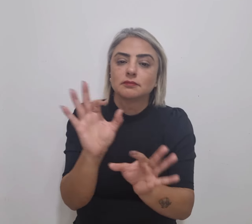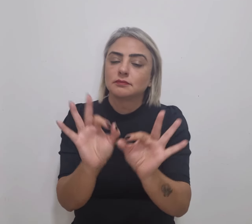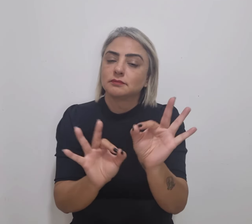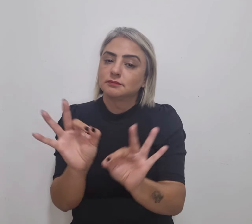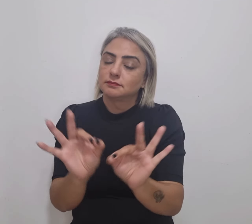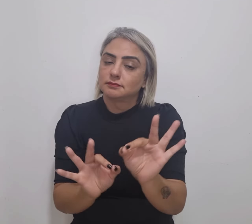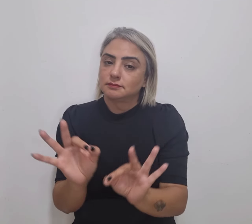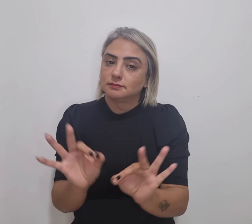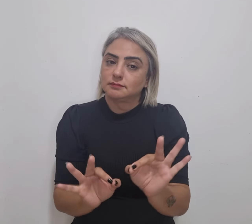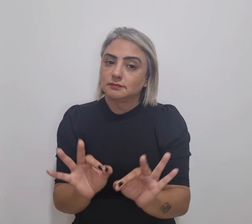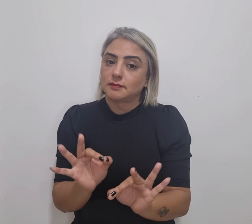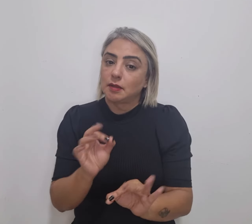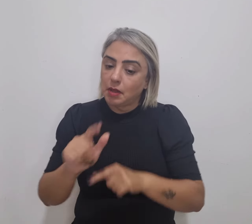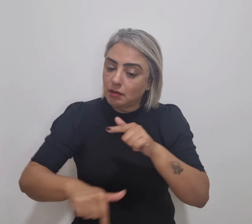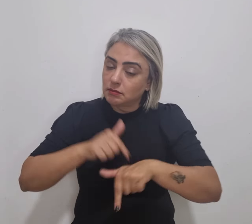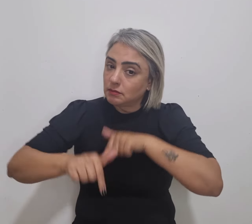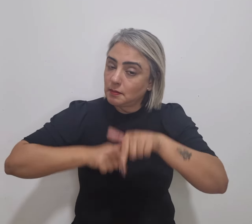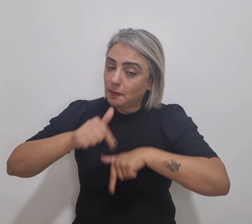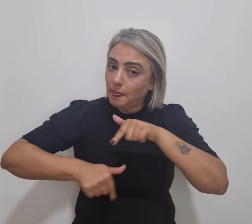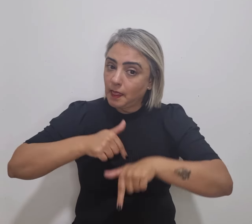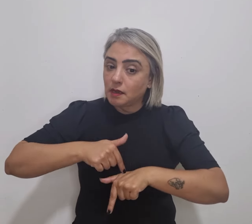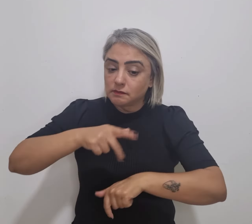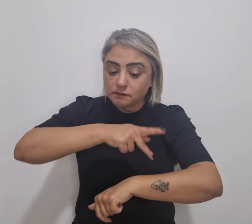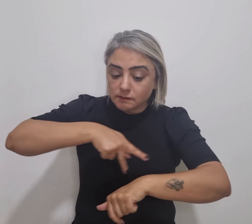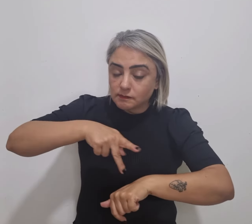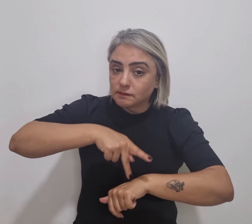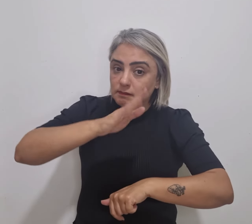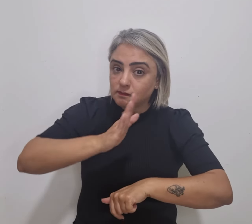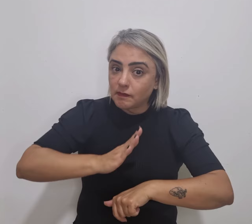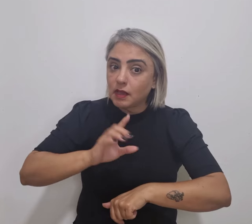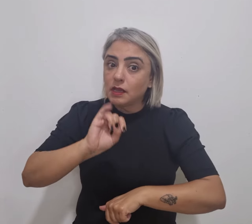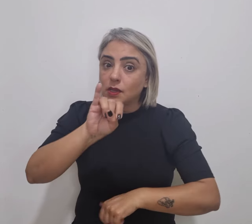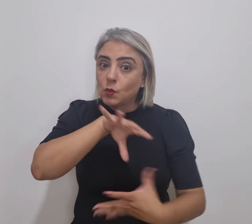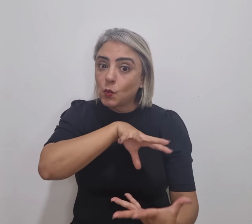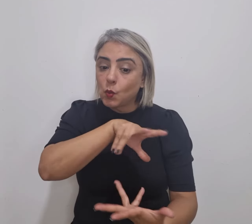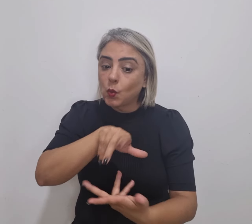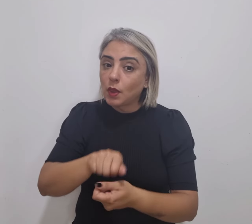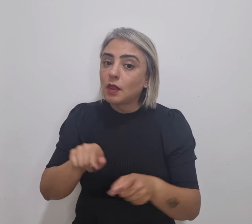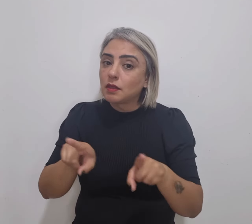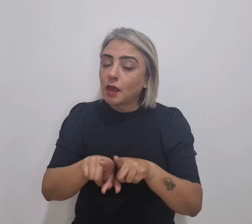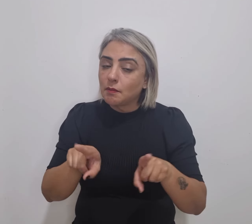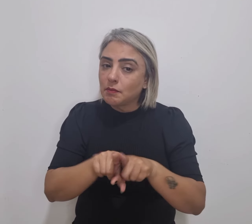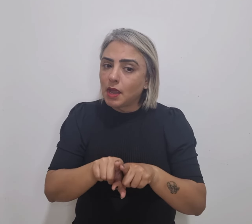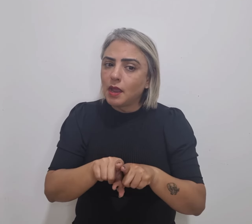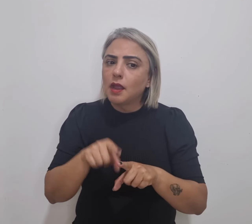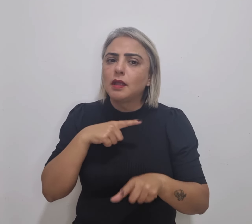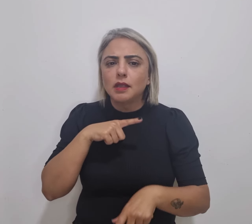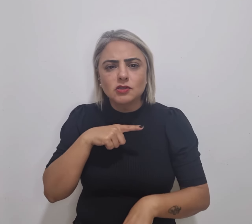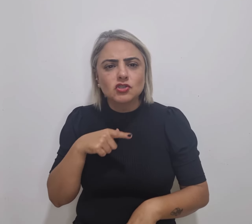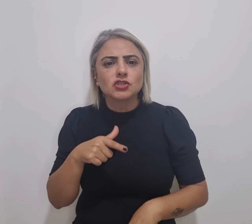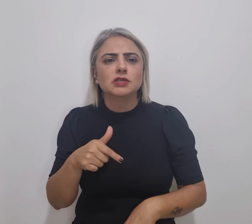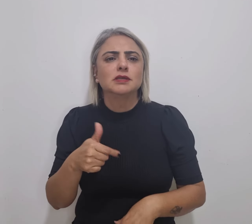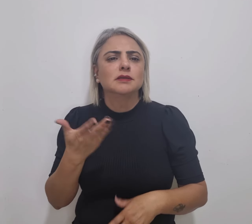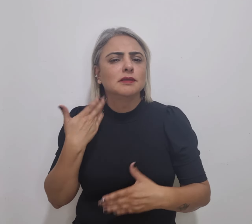organizacional para operar tanto no país como no exterior, que eram dotadas de um sistema